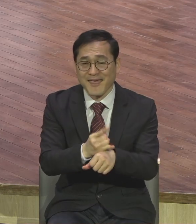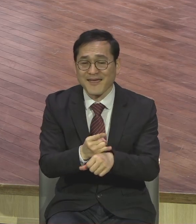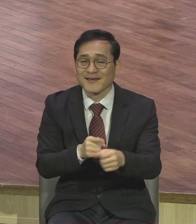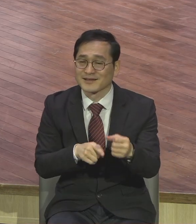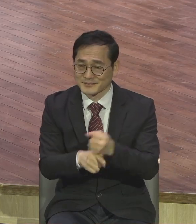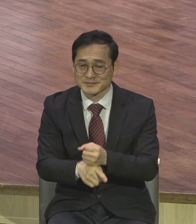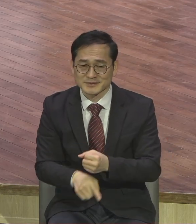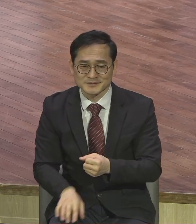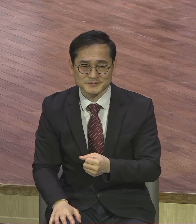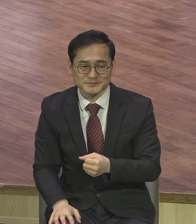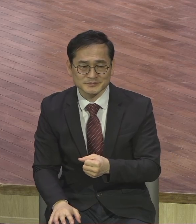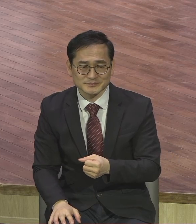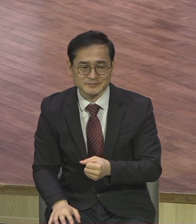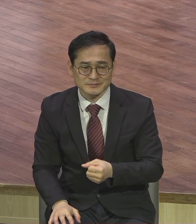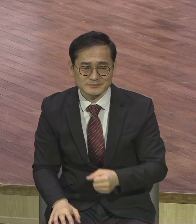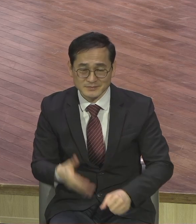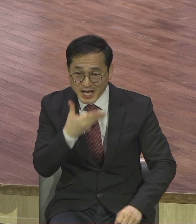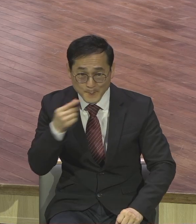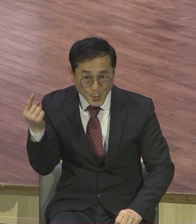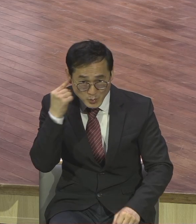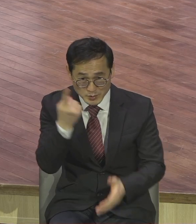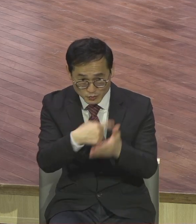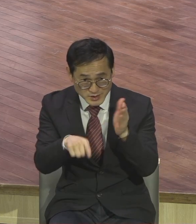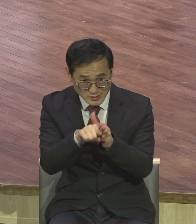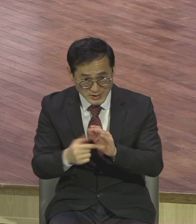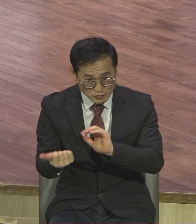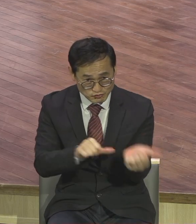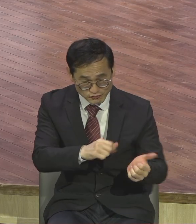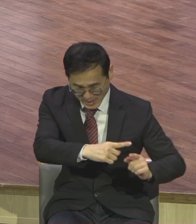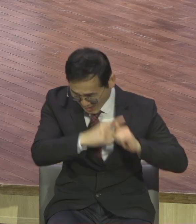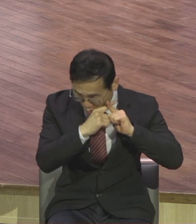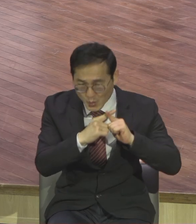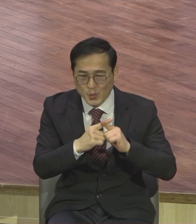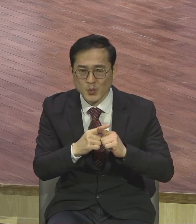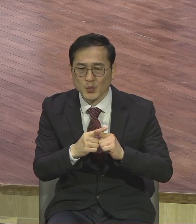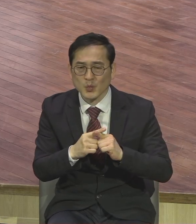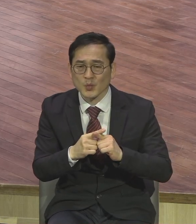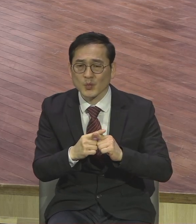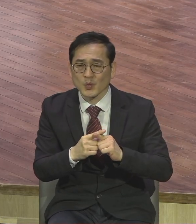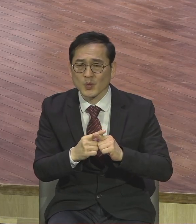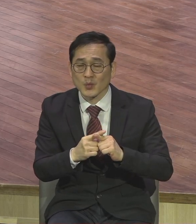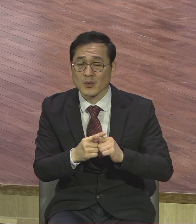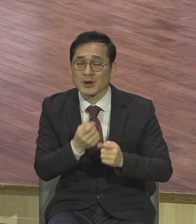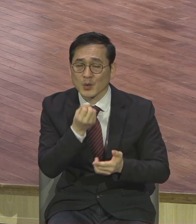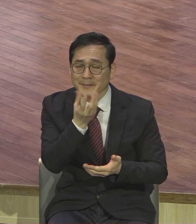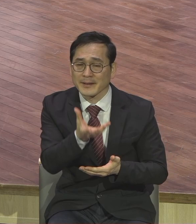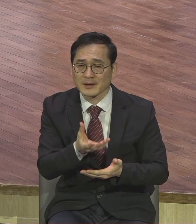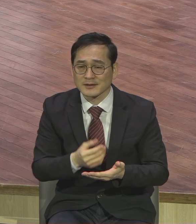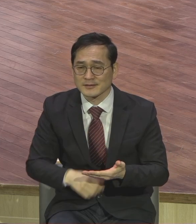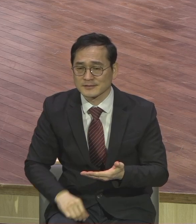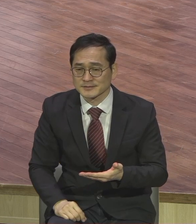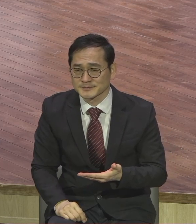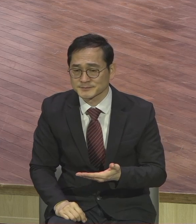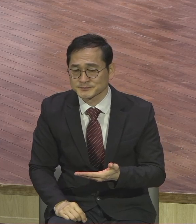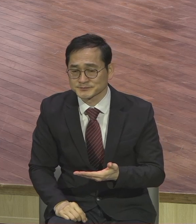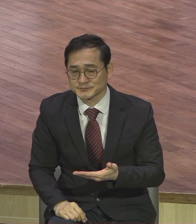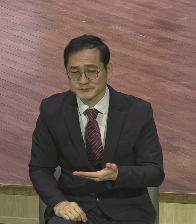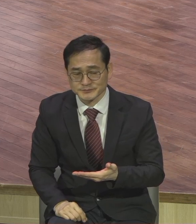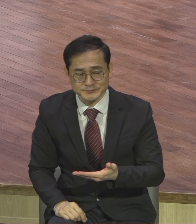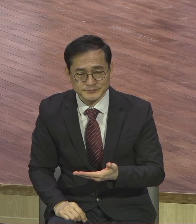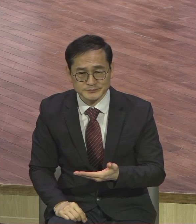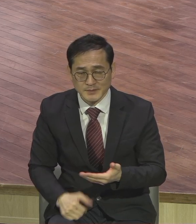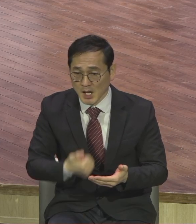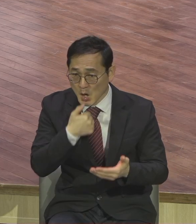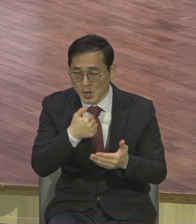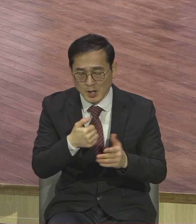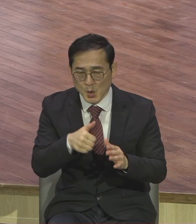위하여 생명 건 사람이다 그렇게 스스로 고백하지요. 나는 복음 위에서 생명 걸었다. 골도후서